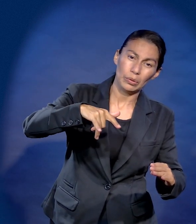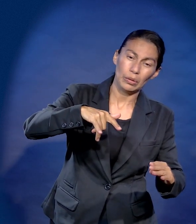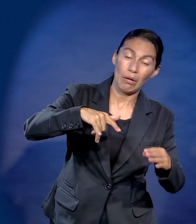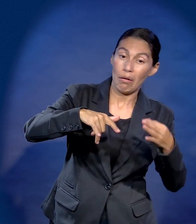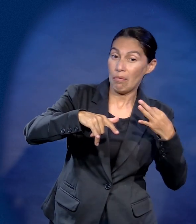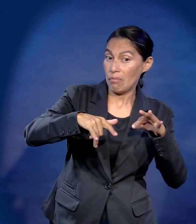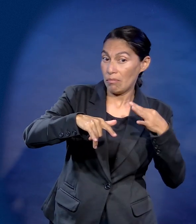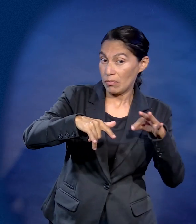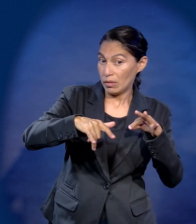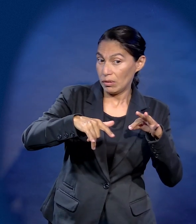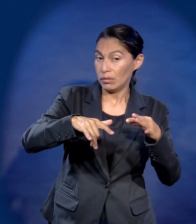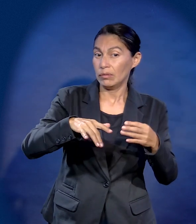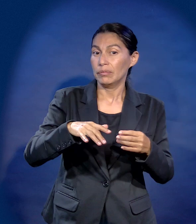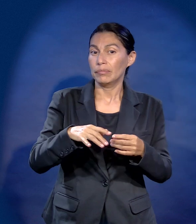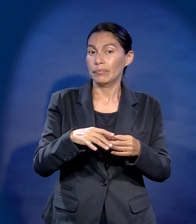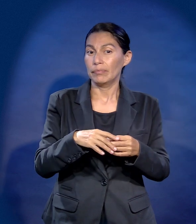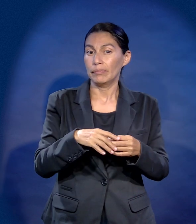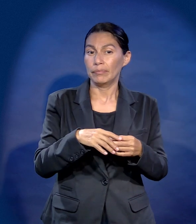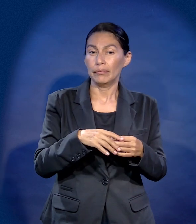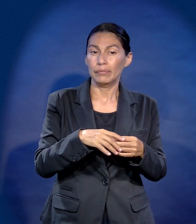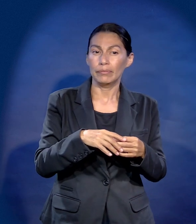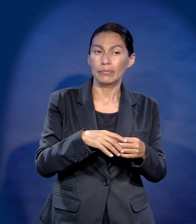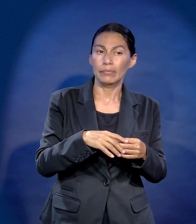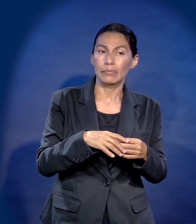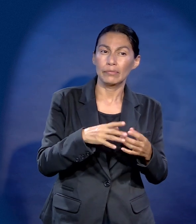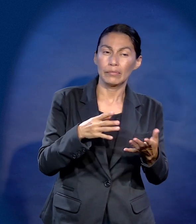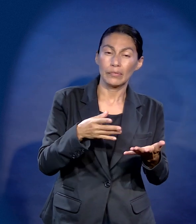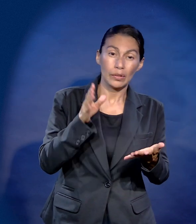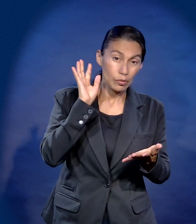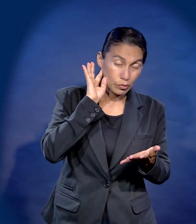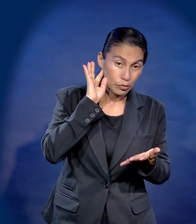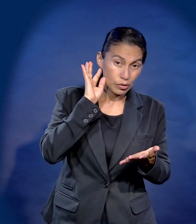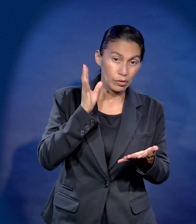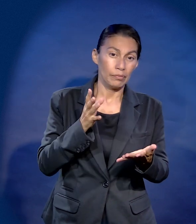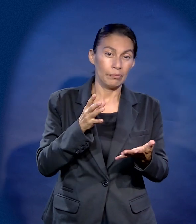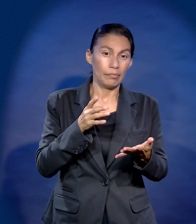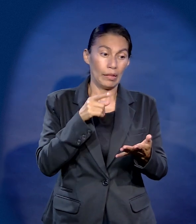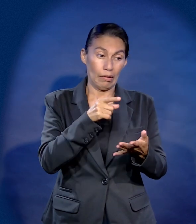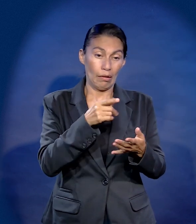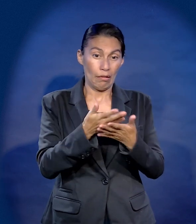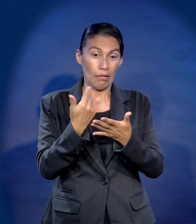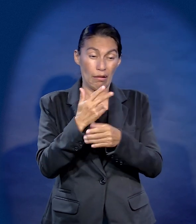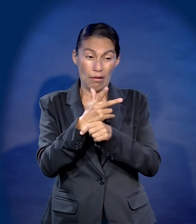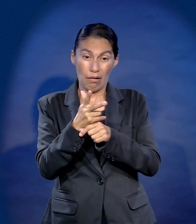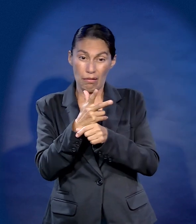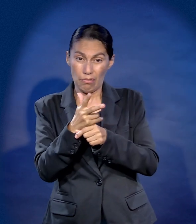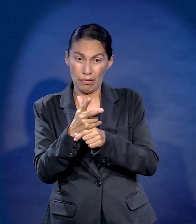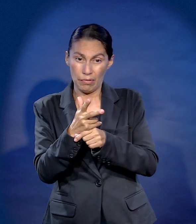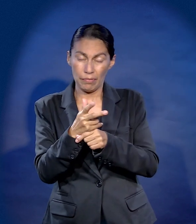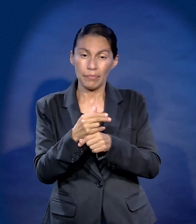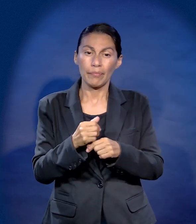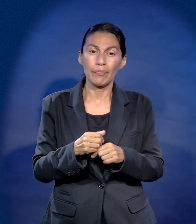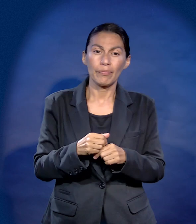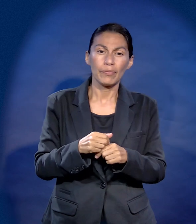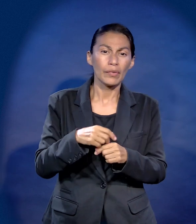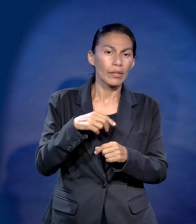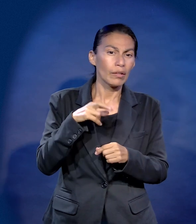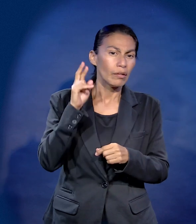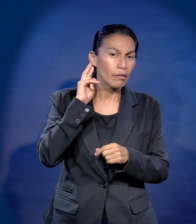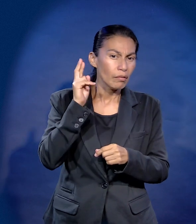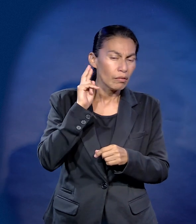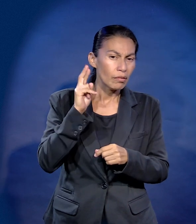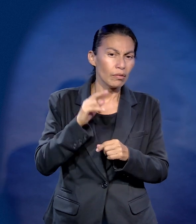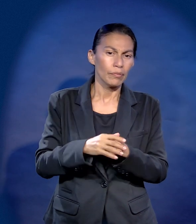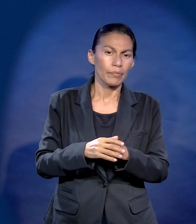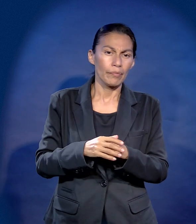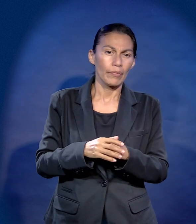caída, se registran varias cosas en la caja negra, en el audio de ese vuelo. Entre ellos,